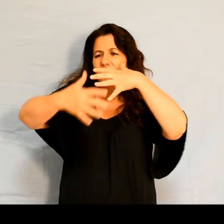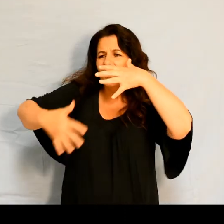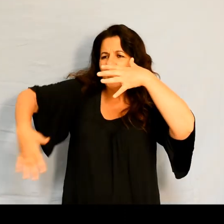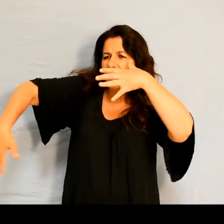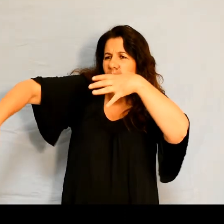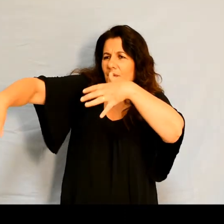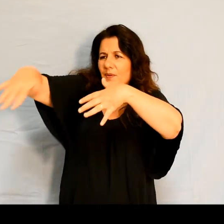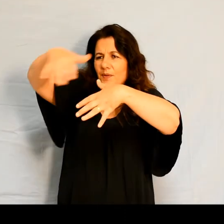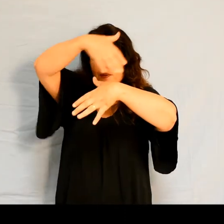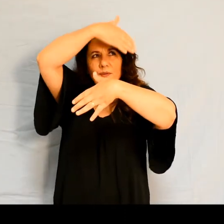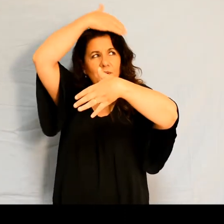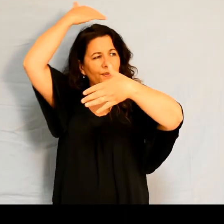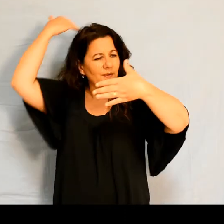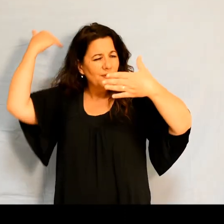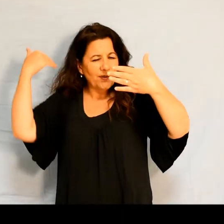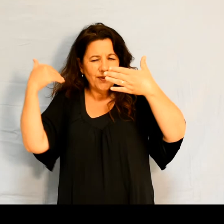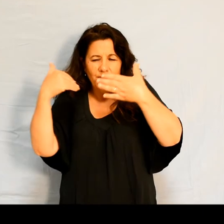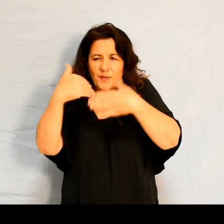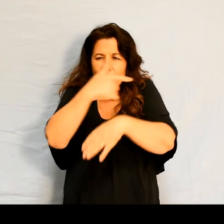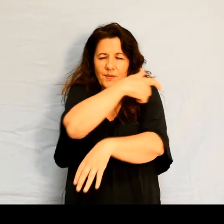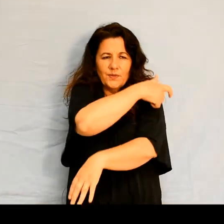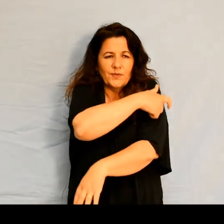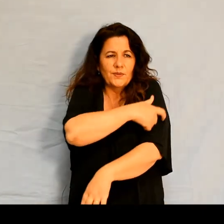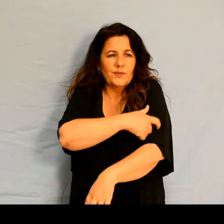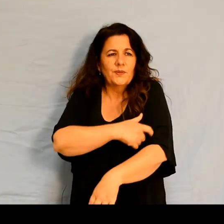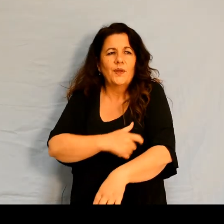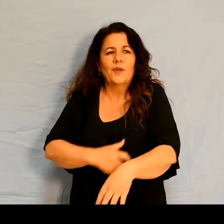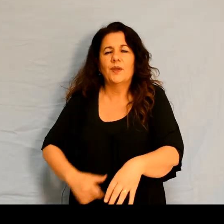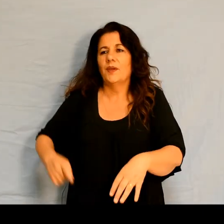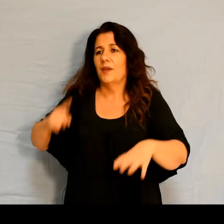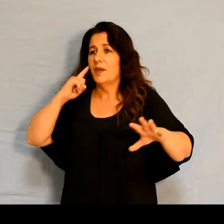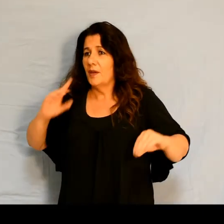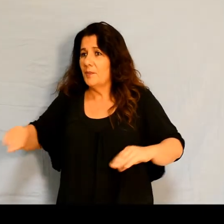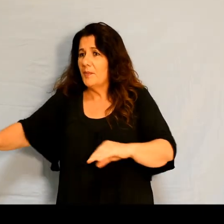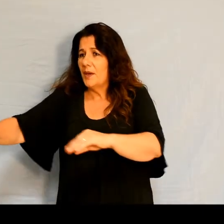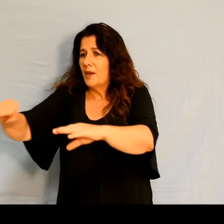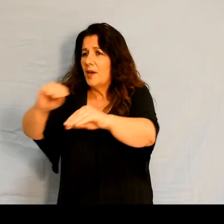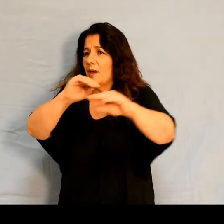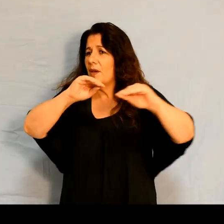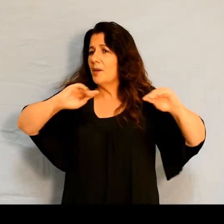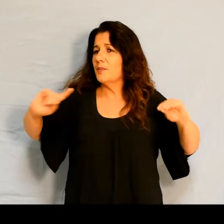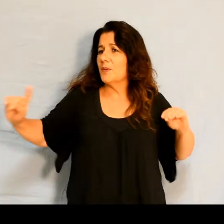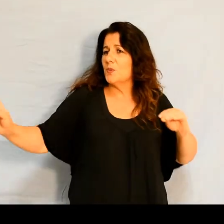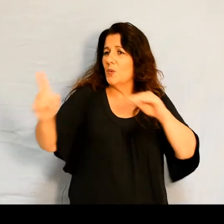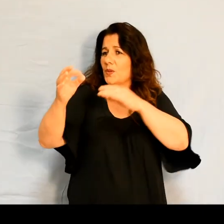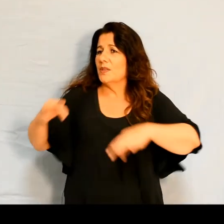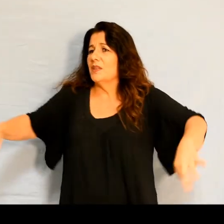qui enveloppe tous les peuples et le linceul qui couvre toutes les nations.